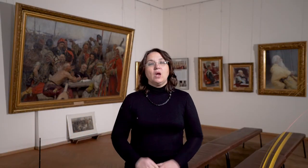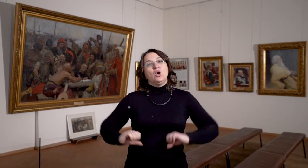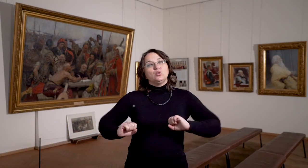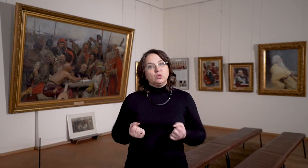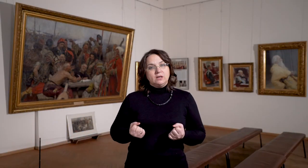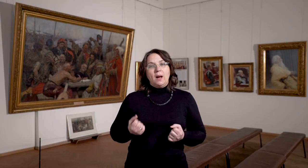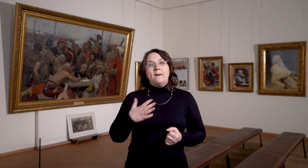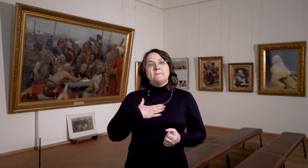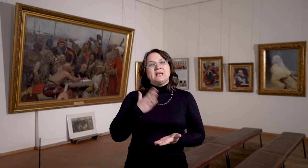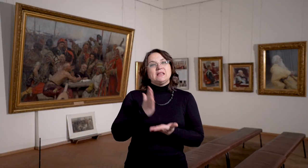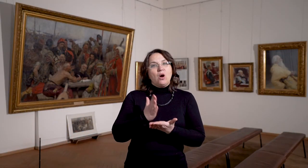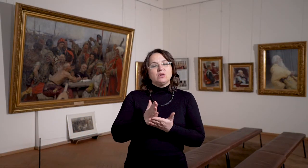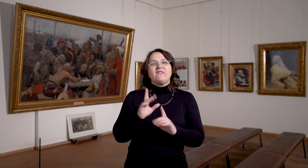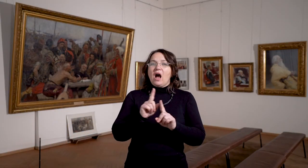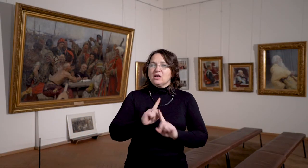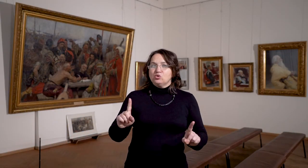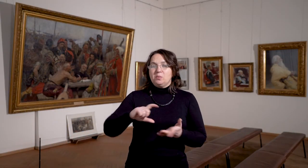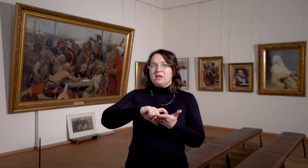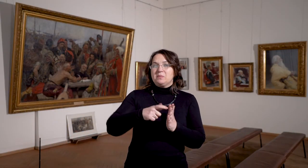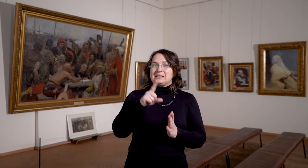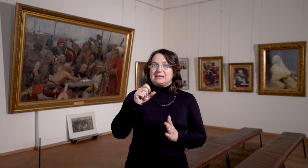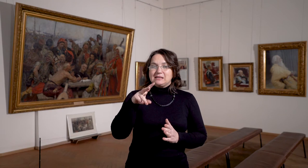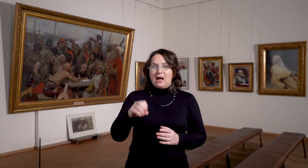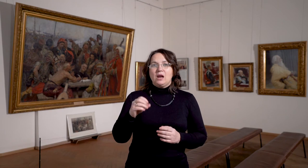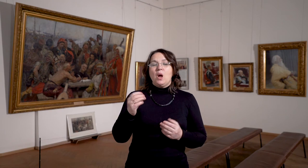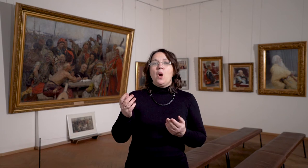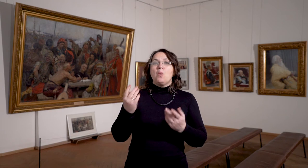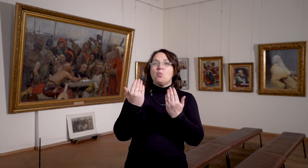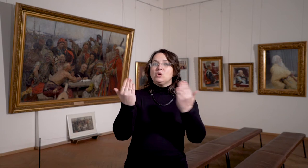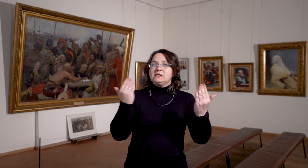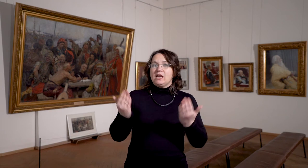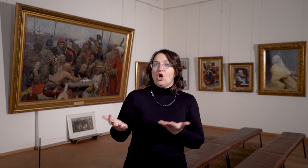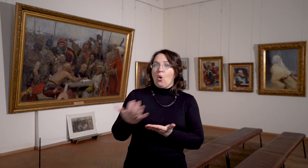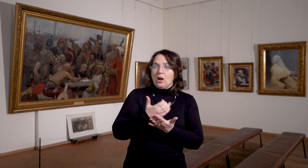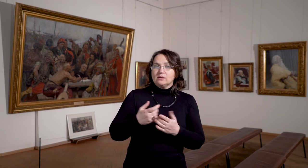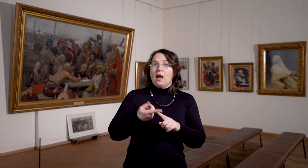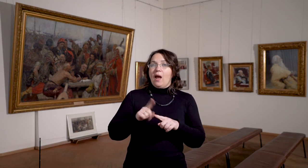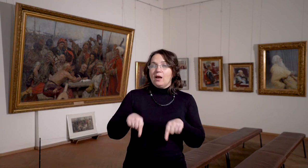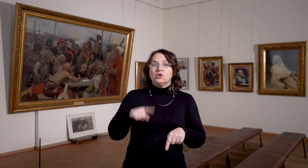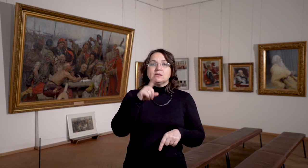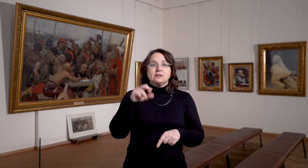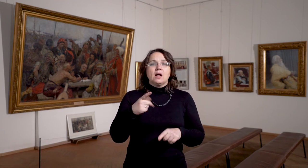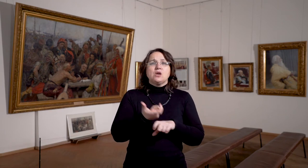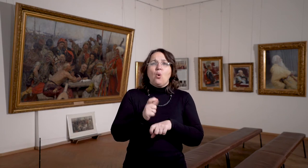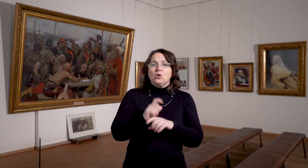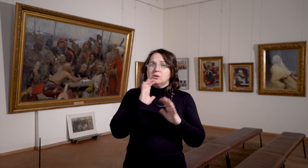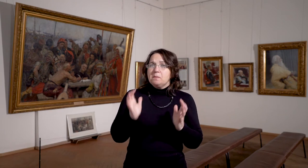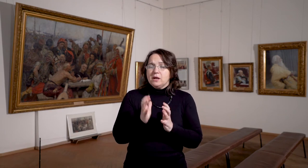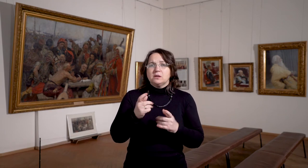Друзья, мы находимся в особенном зале музейной коллекции, потому что это зал, где очень бережно, с большой